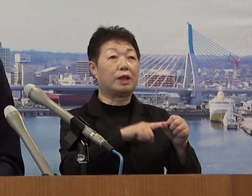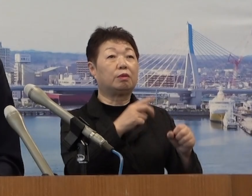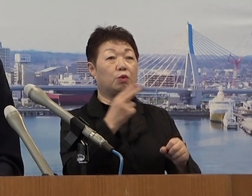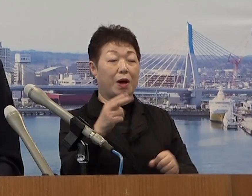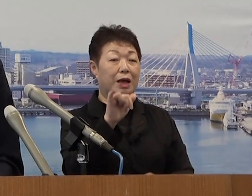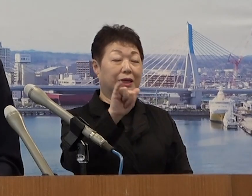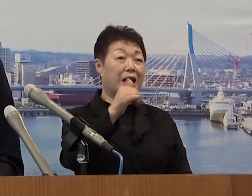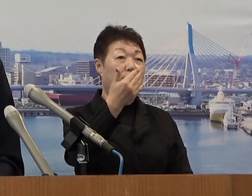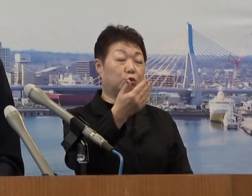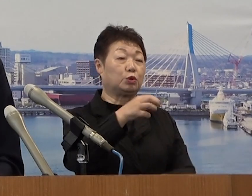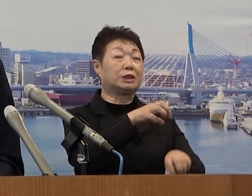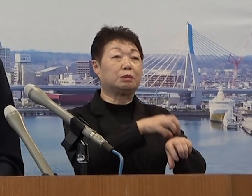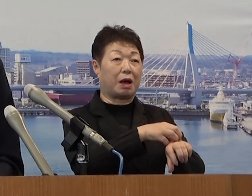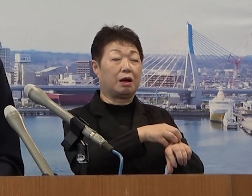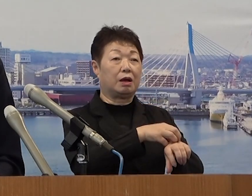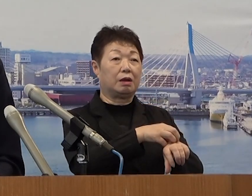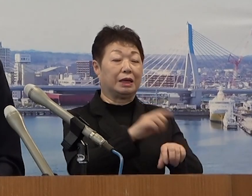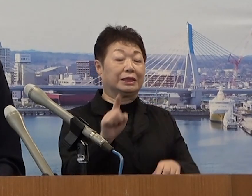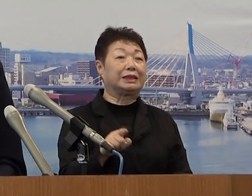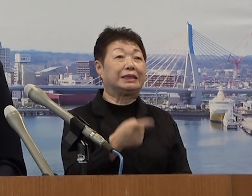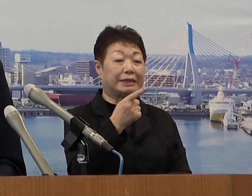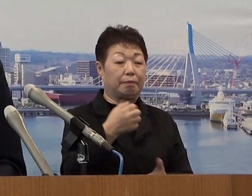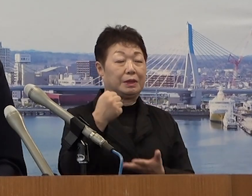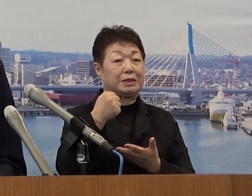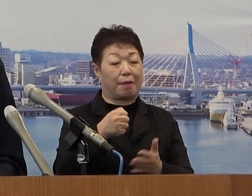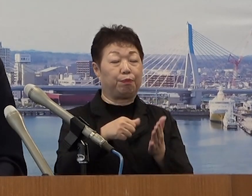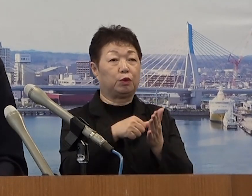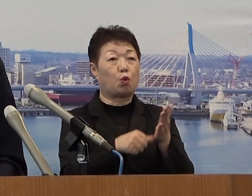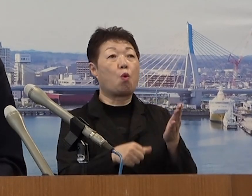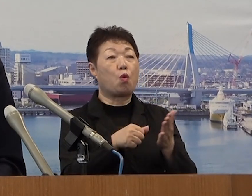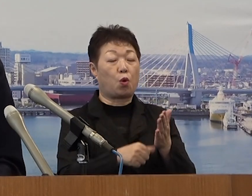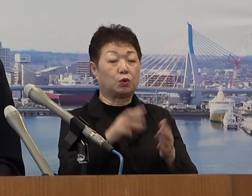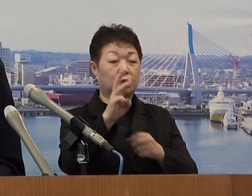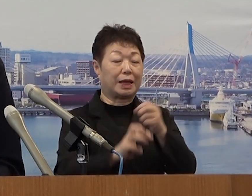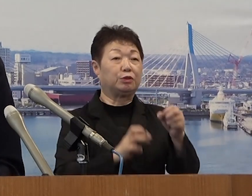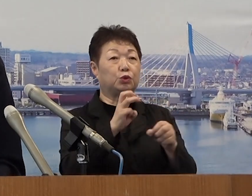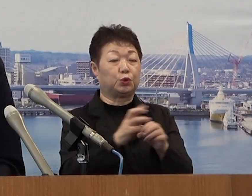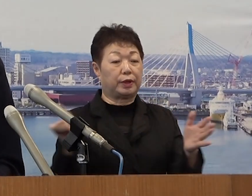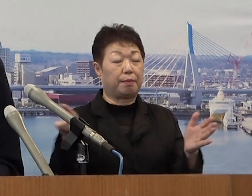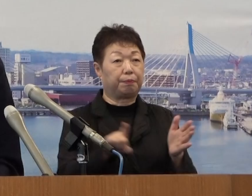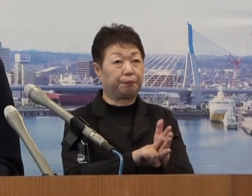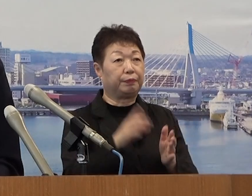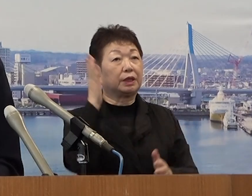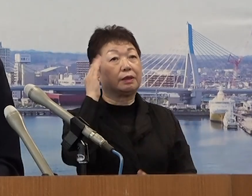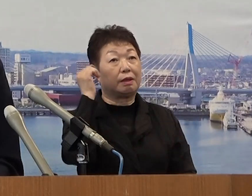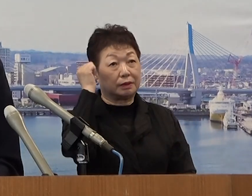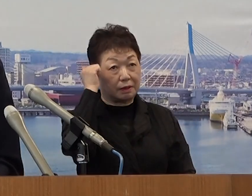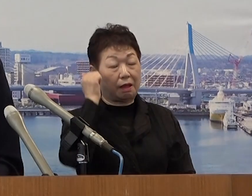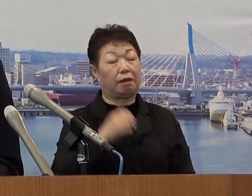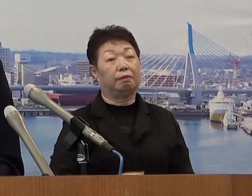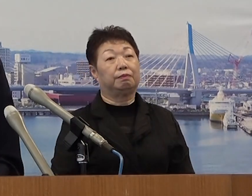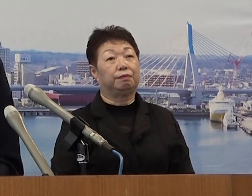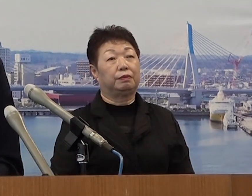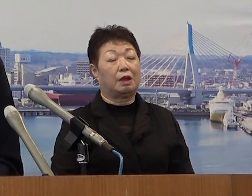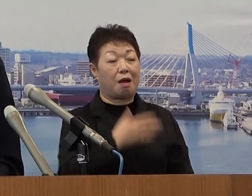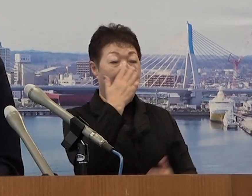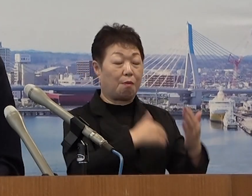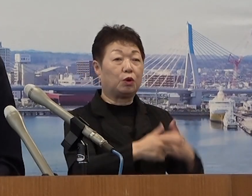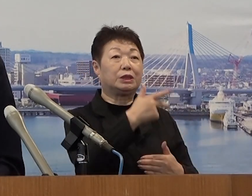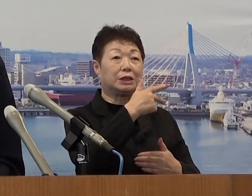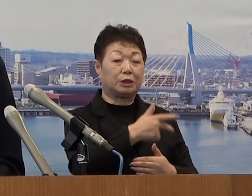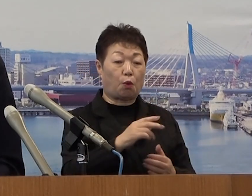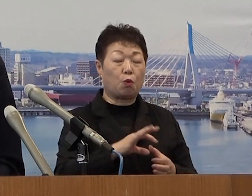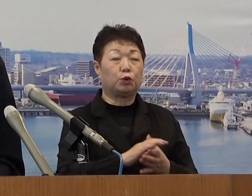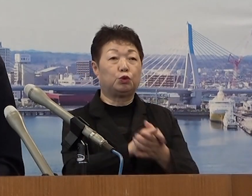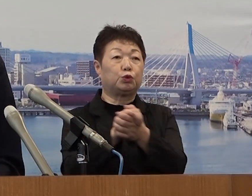が世界自然遺産登録の30周年を迎えることを記念いたしまして、本市と友